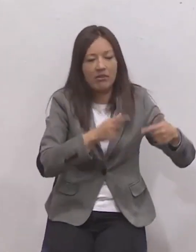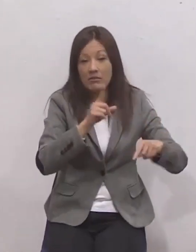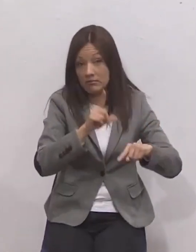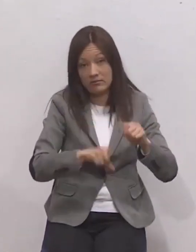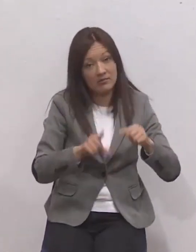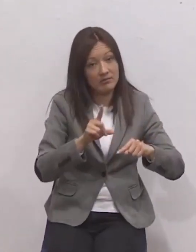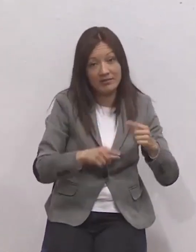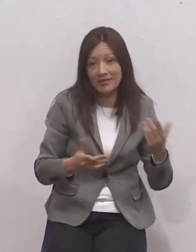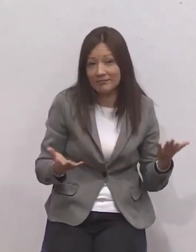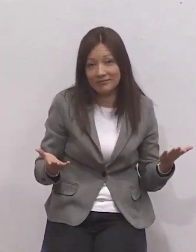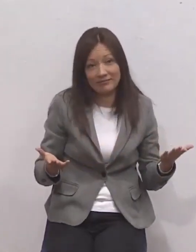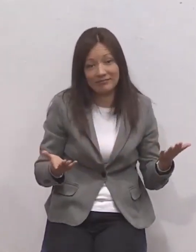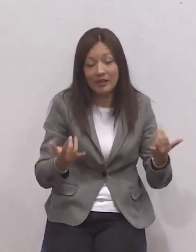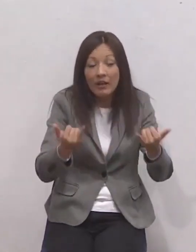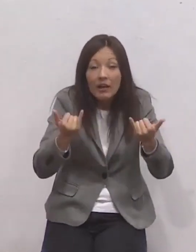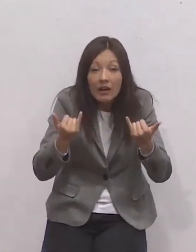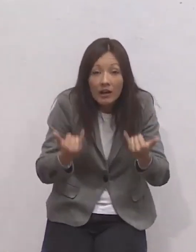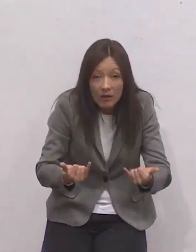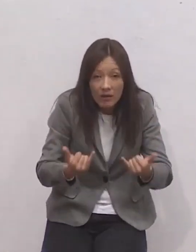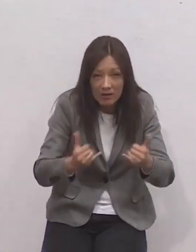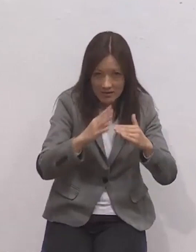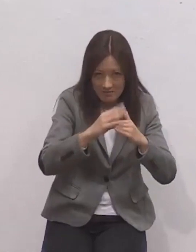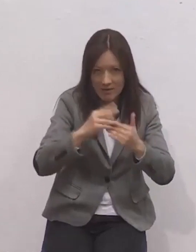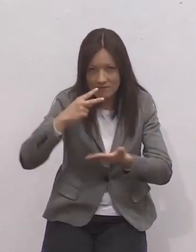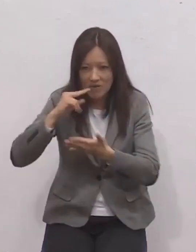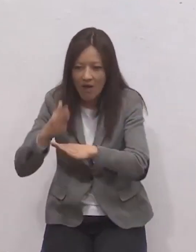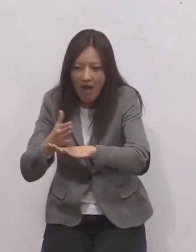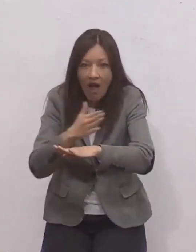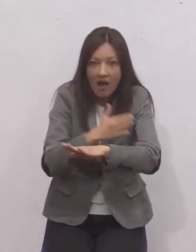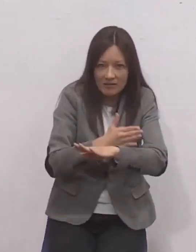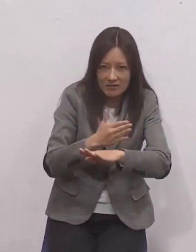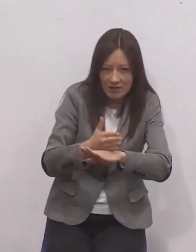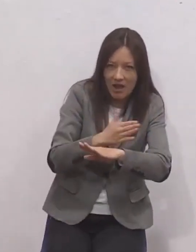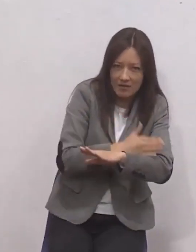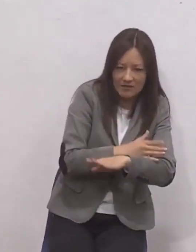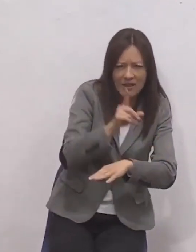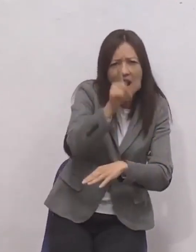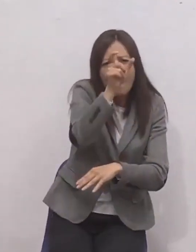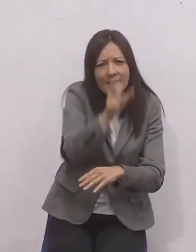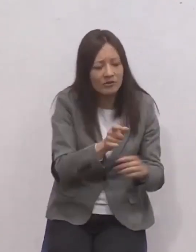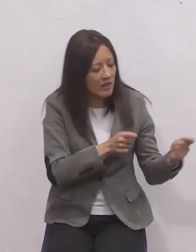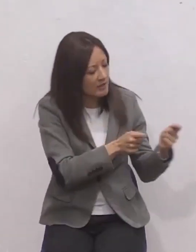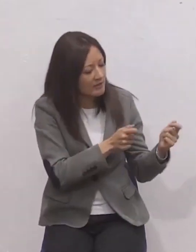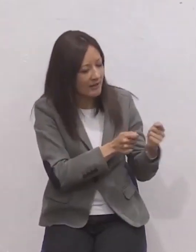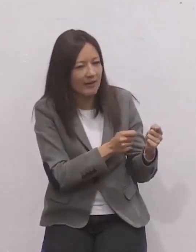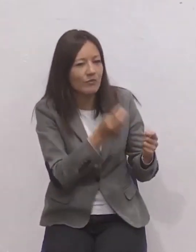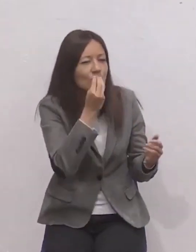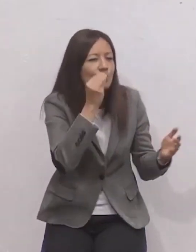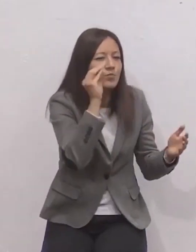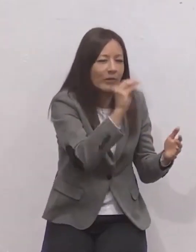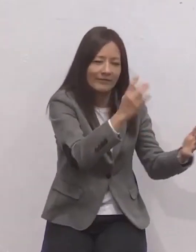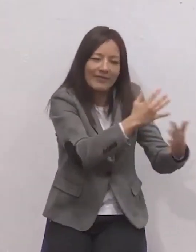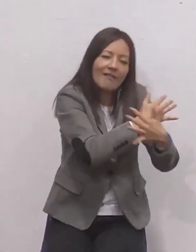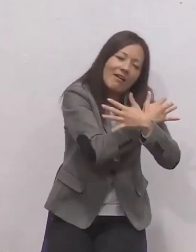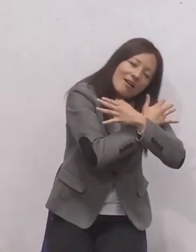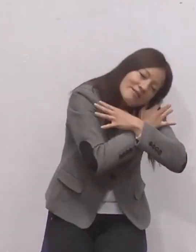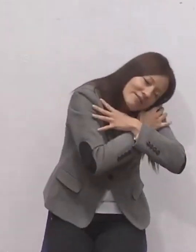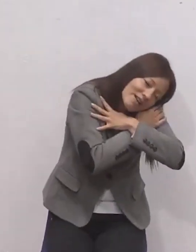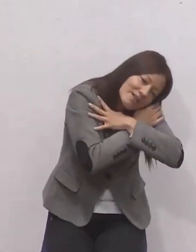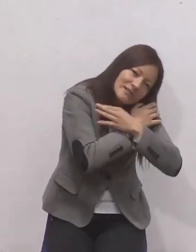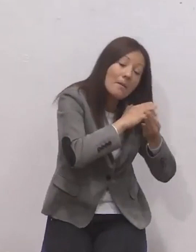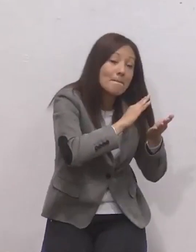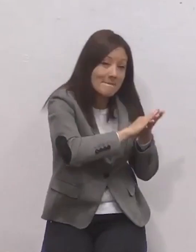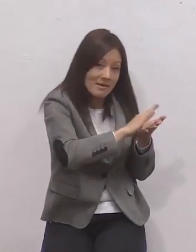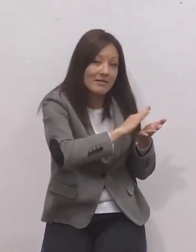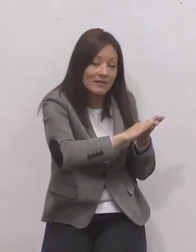ustedes. Hoy en la Santa Cena, antes de tomar la cena, a la persona que está a su lado, dele un beso, abrácelo, dígale